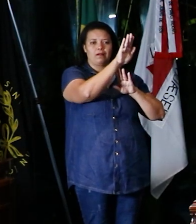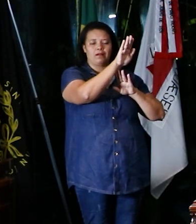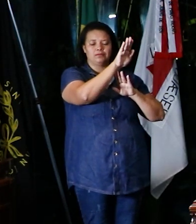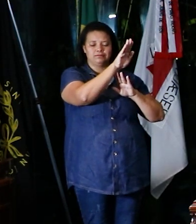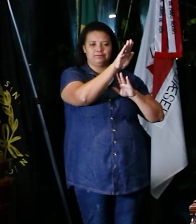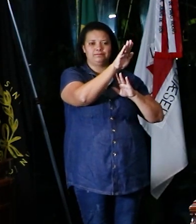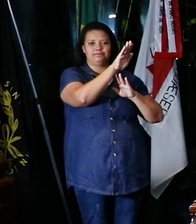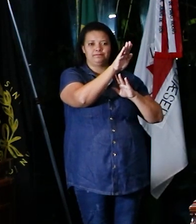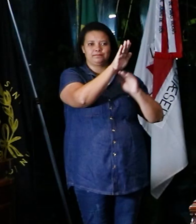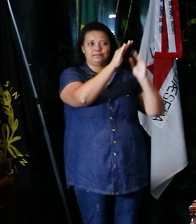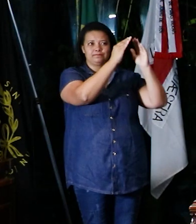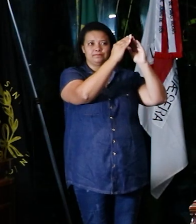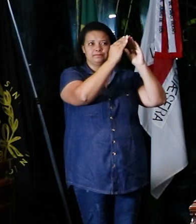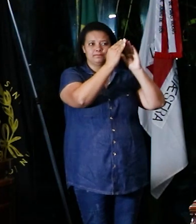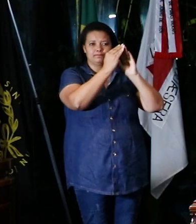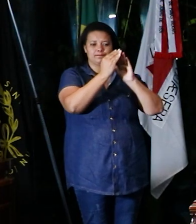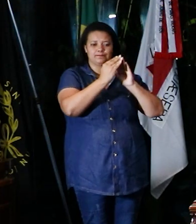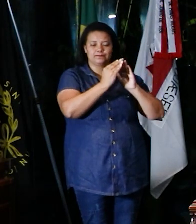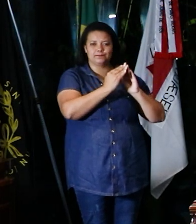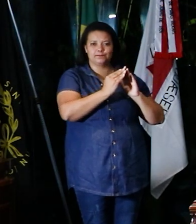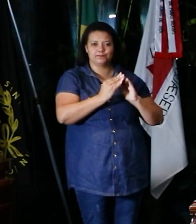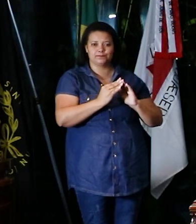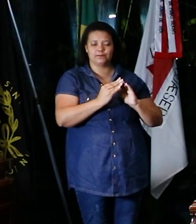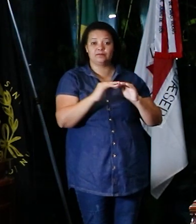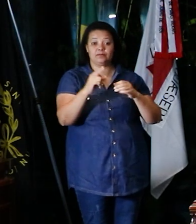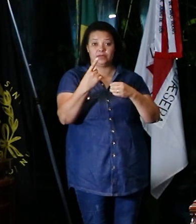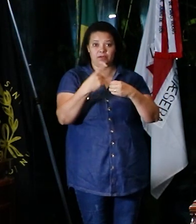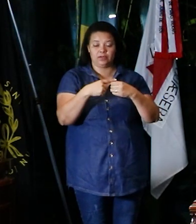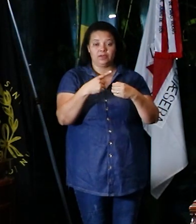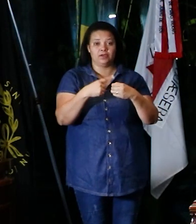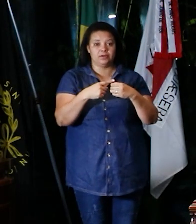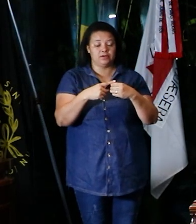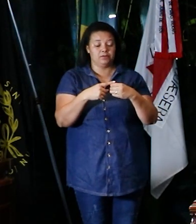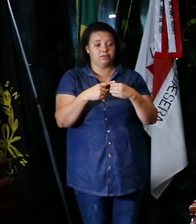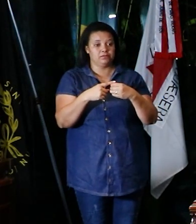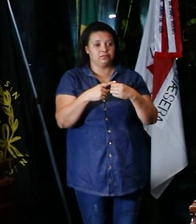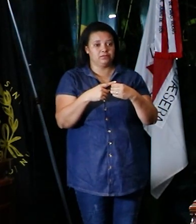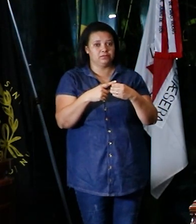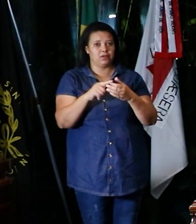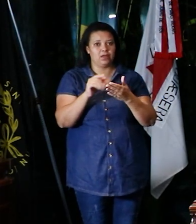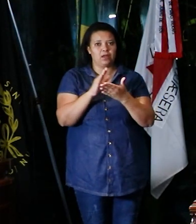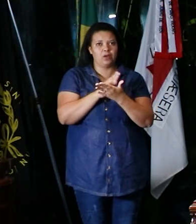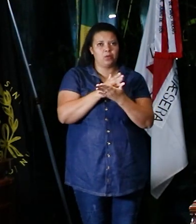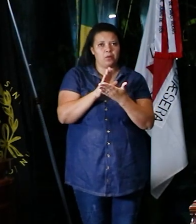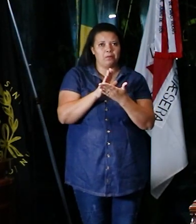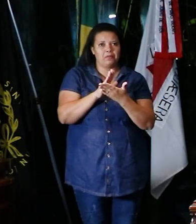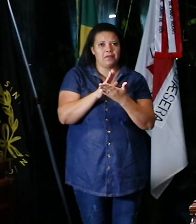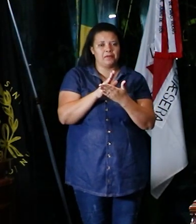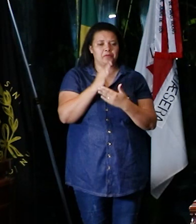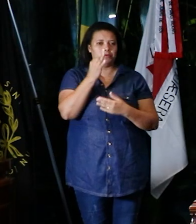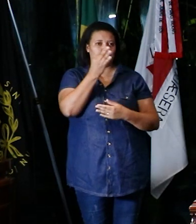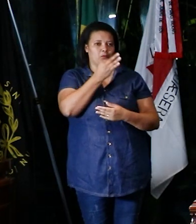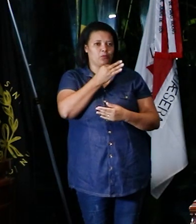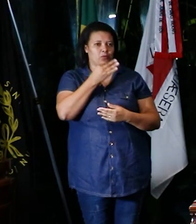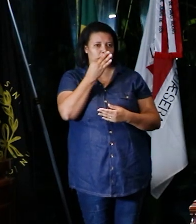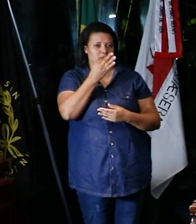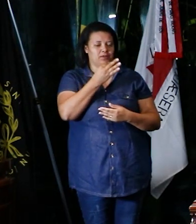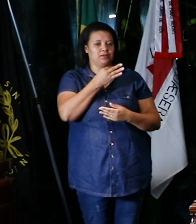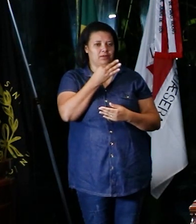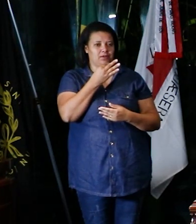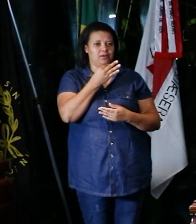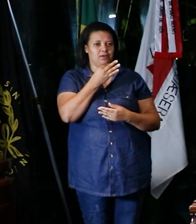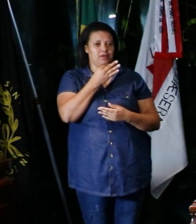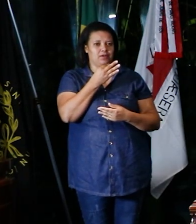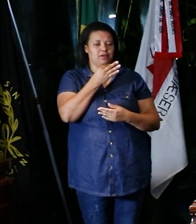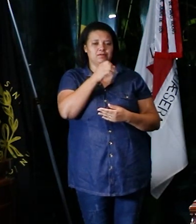morros, vertiam sobre a cidade, com algumas notas de música, seus detritos